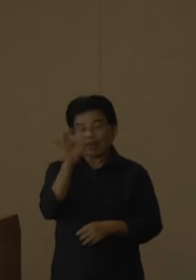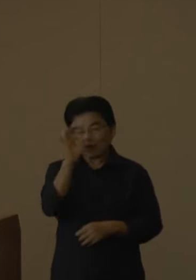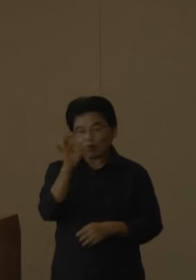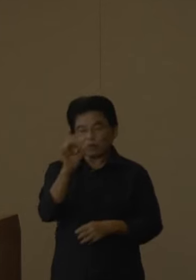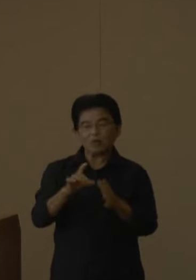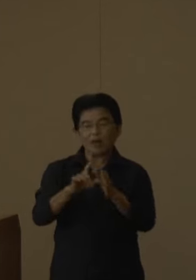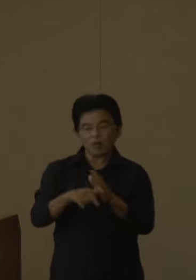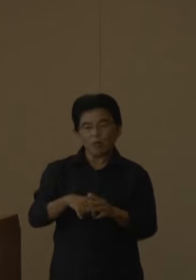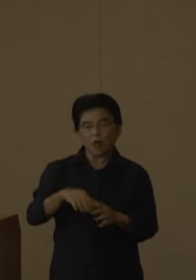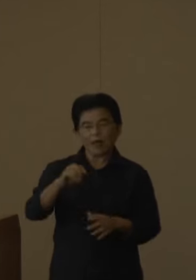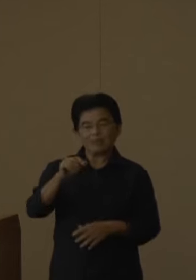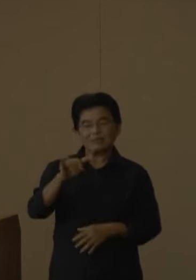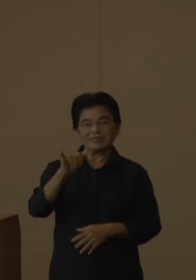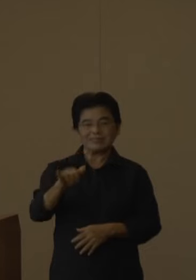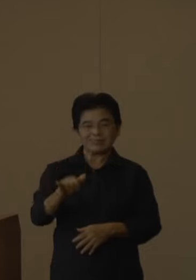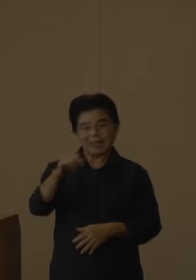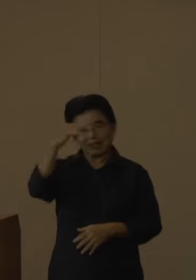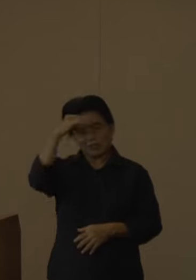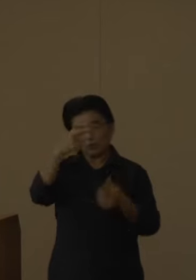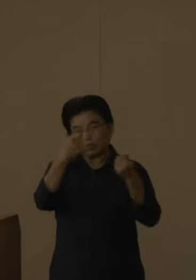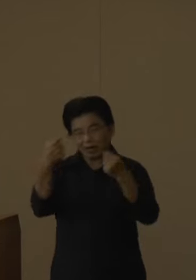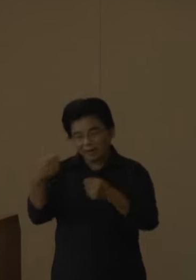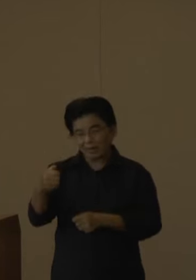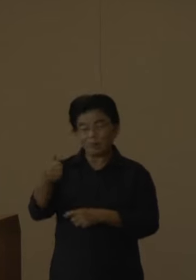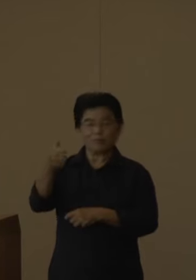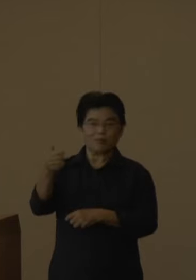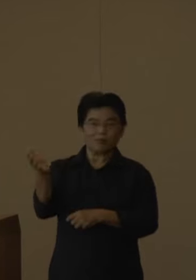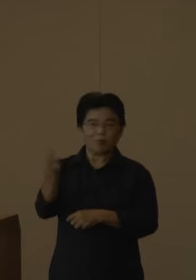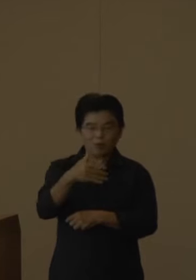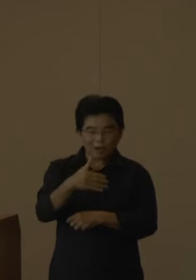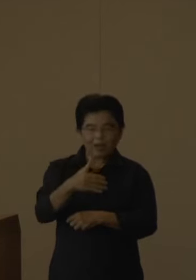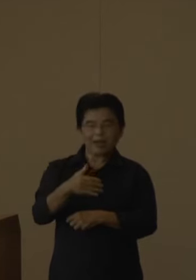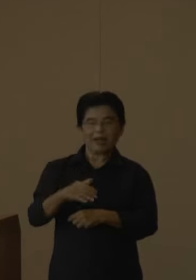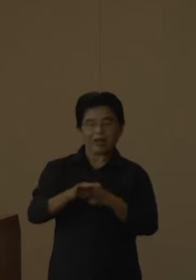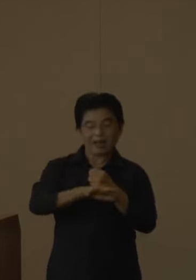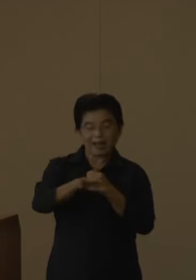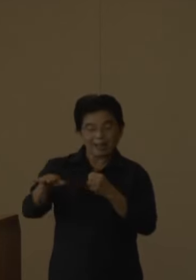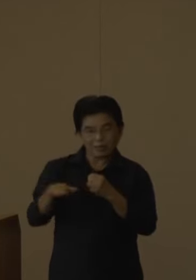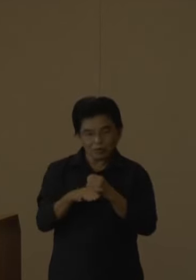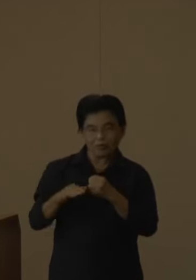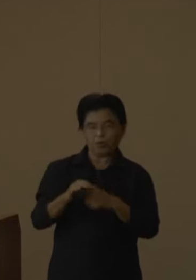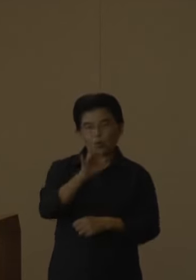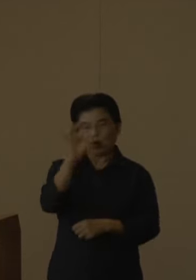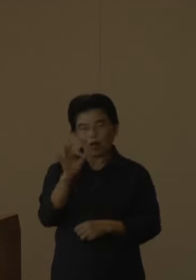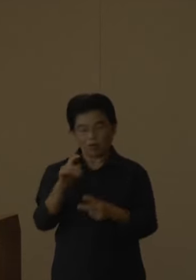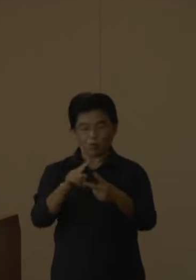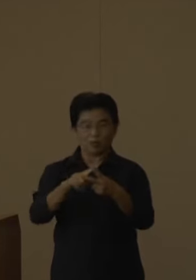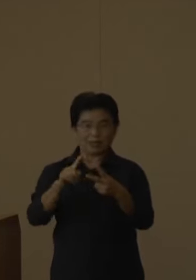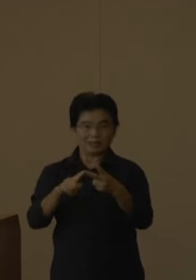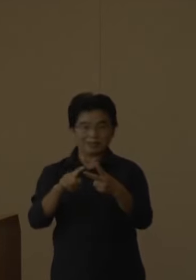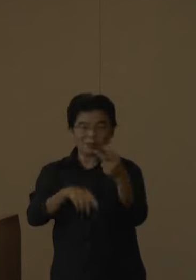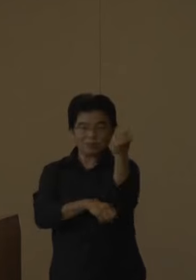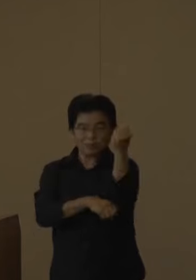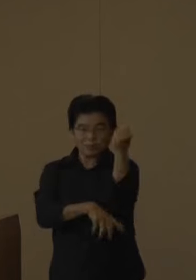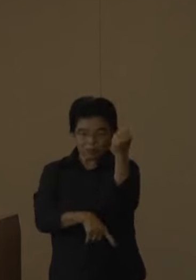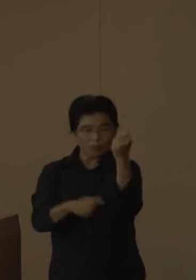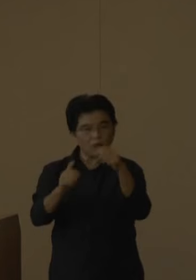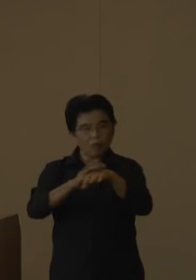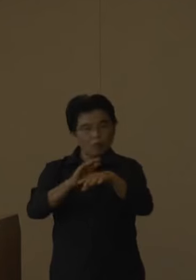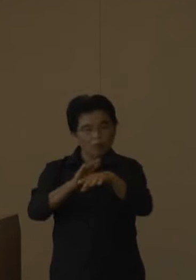誠名誉教授よりそれぞれ基調講演をいただき、観光と環境保全を両立するこれからの観光のスタイルについて